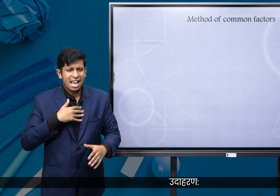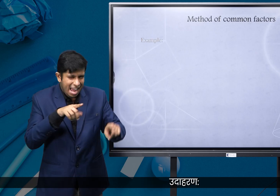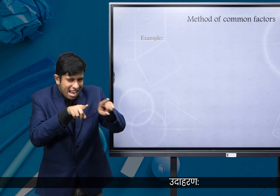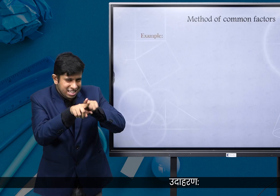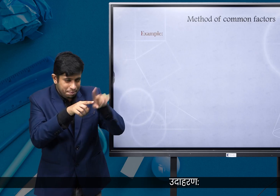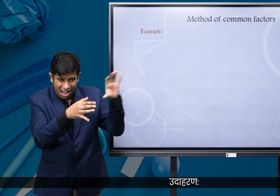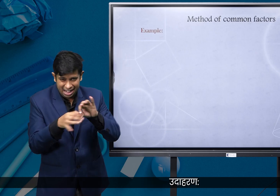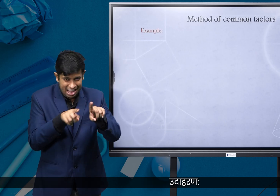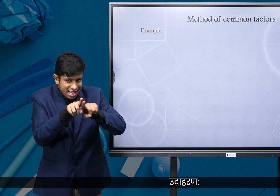उदाहरण